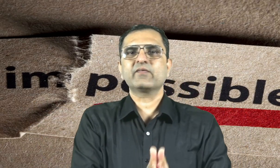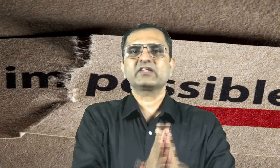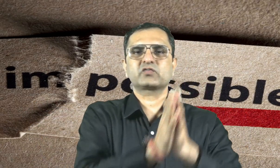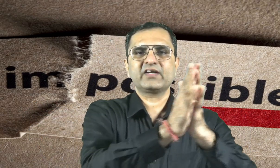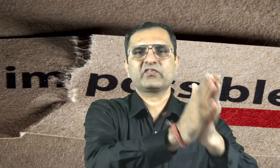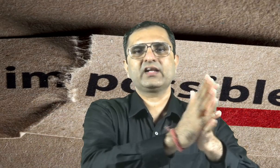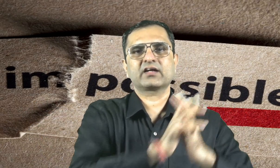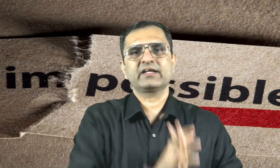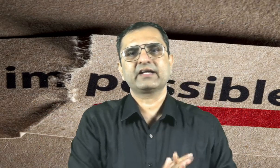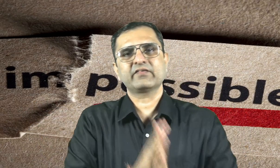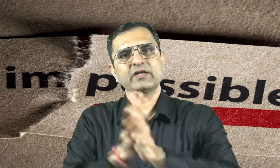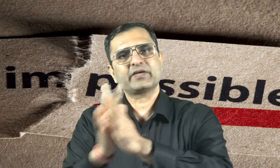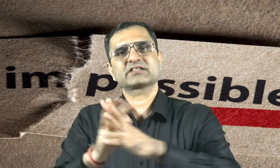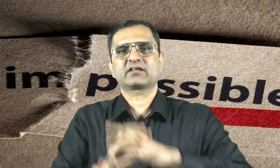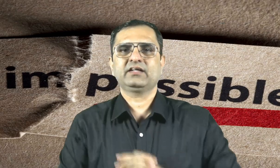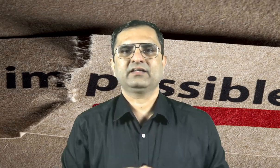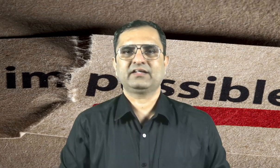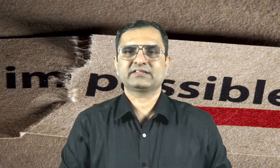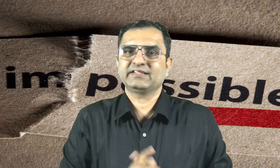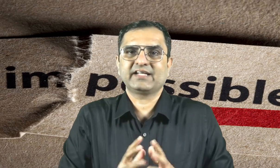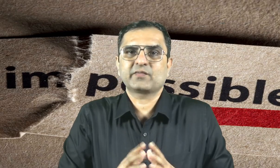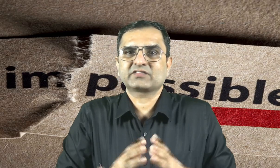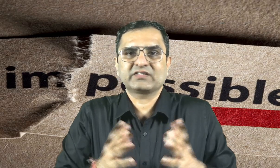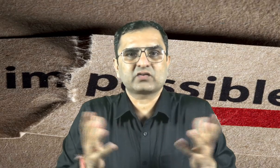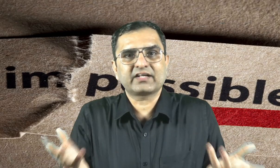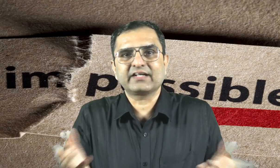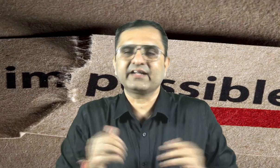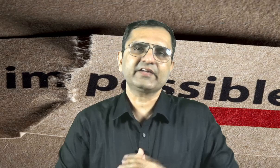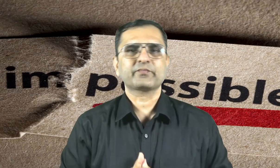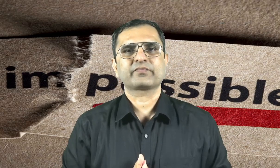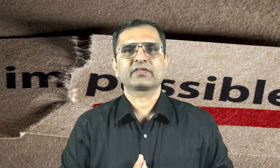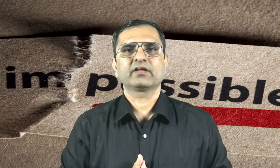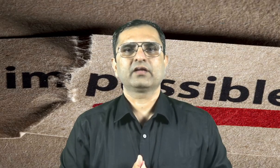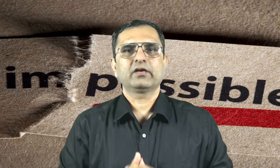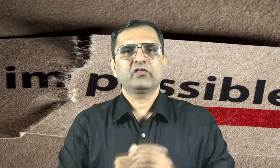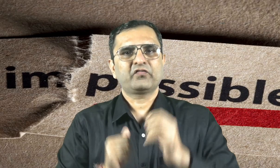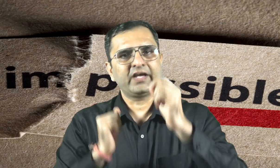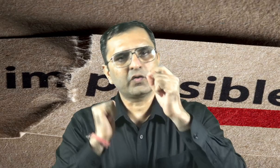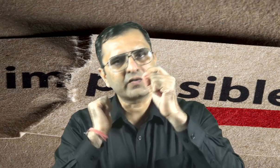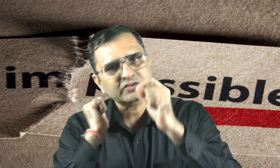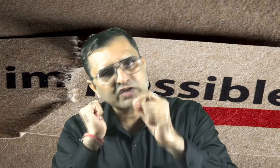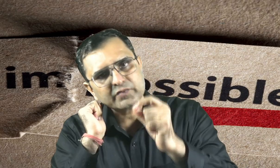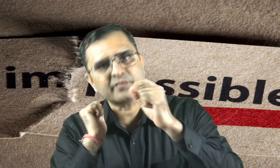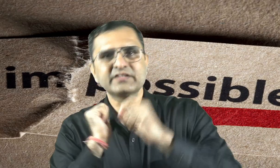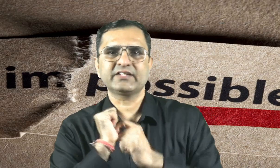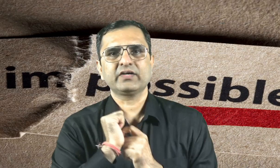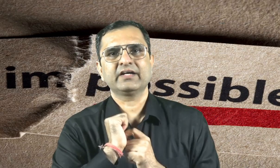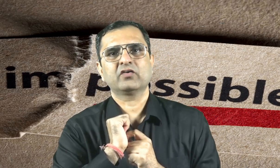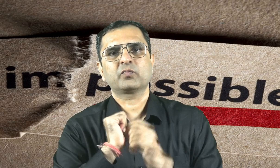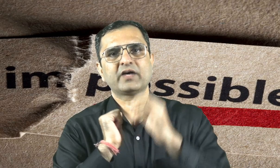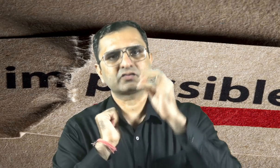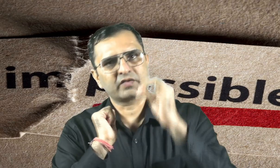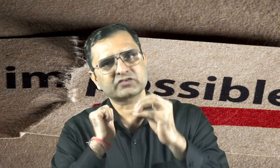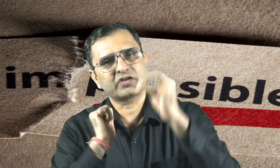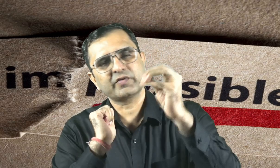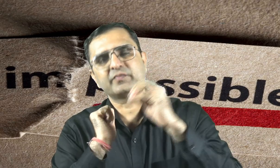स्टूडेंट फेल करने या ये वाले पास करने नहीं सर आईसीआई के पास तो ऐसा कोई टारगेट नहीं है फेल होने वाले स्टूडेंट भी हम में से होंगे और पास होने वाले स्टूडेंट भी हम में